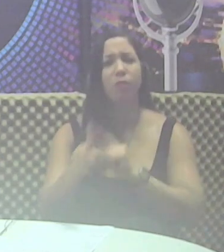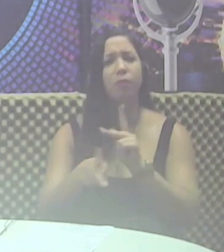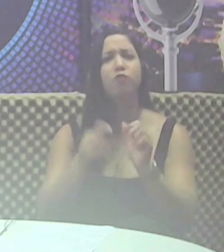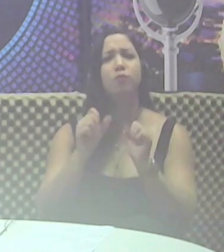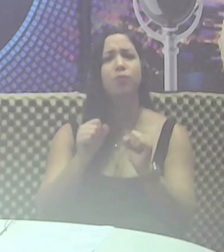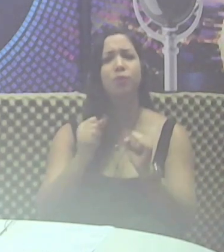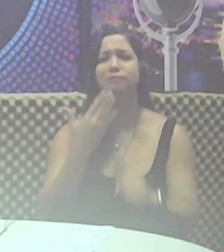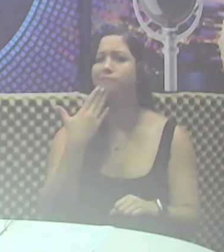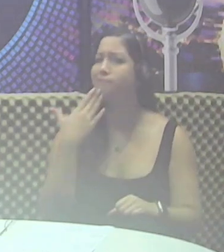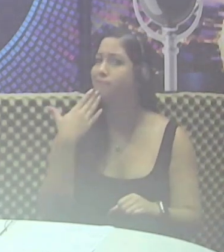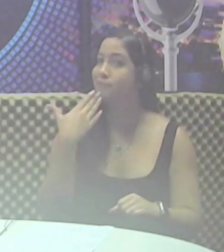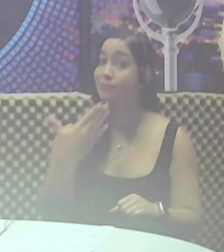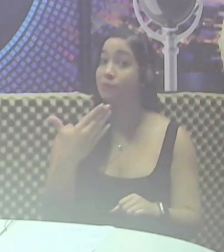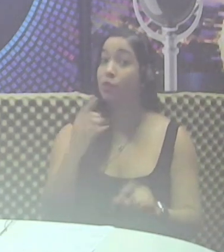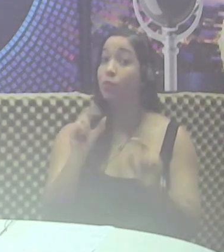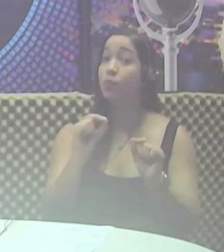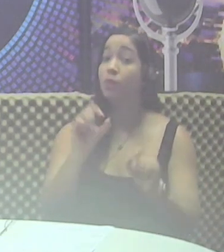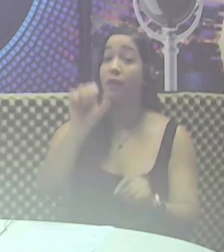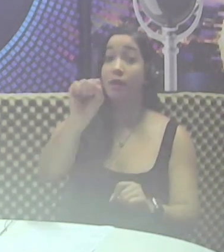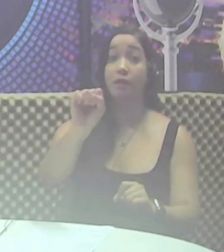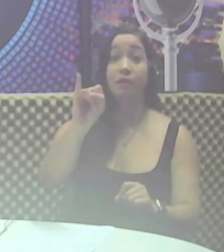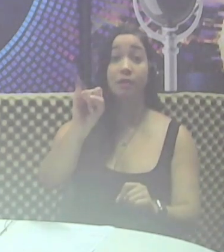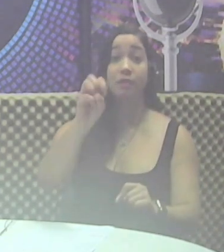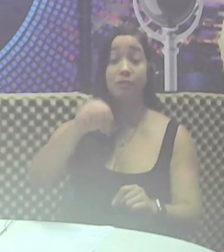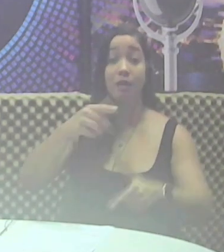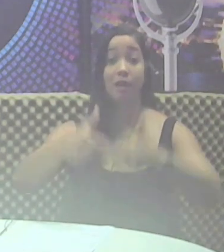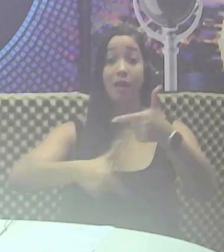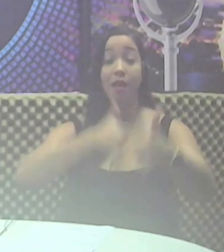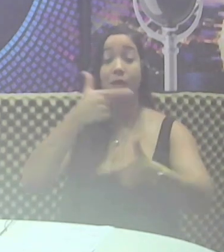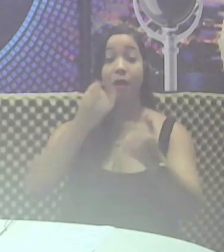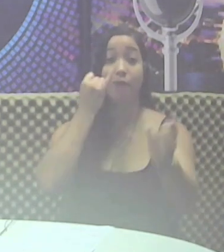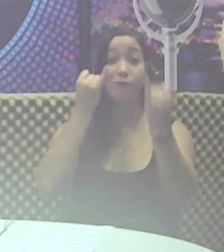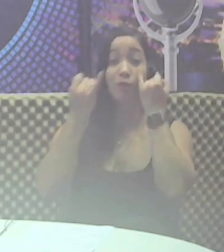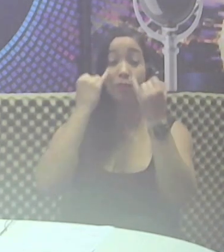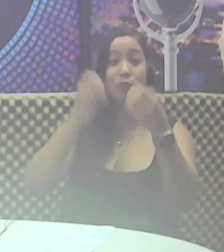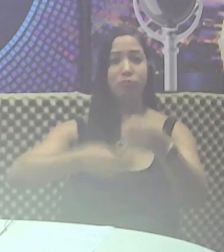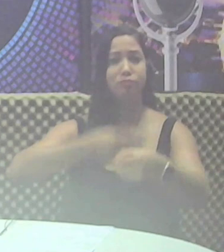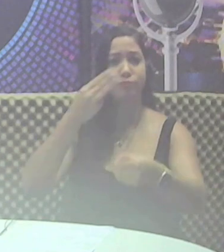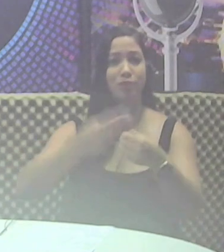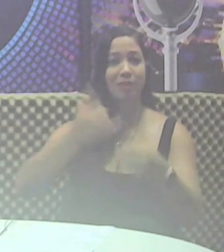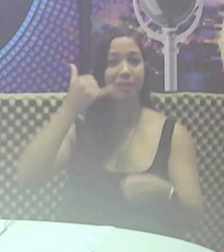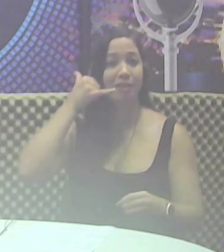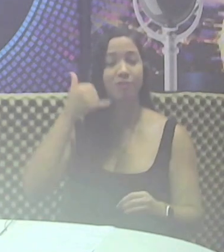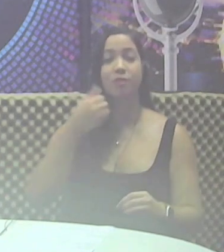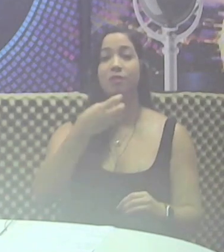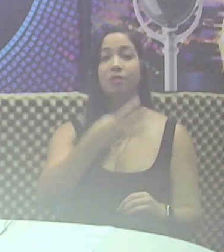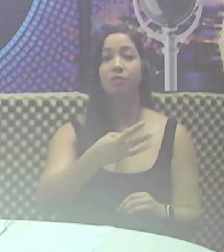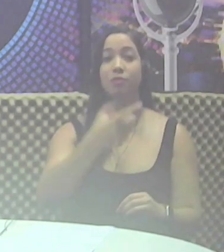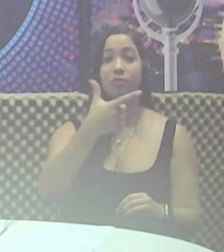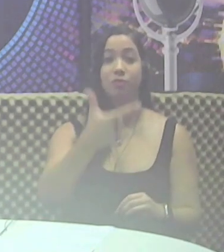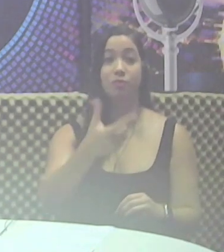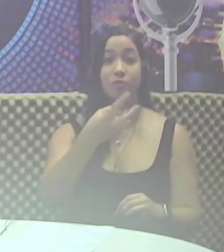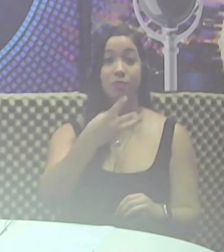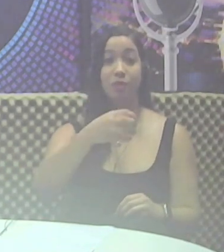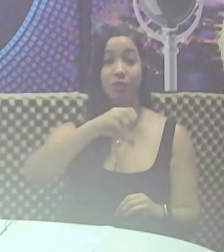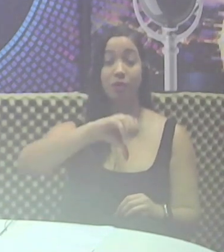a solicitação ao Serviço de Informação Municipal, SIM, pelo telefone